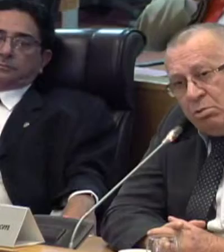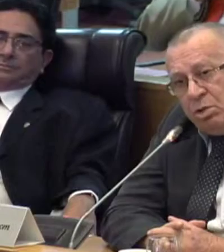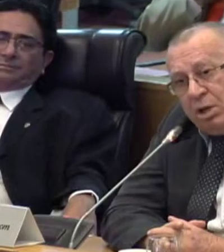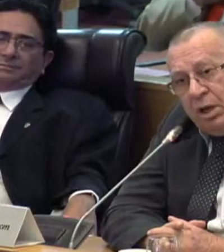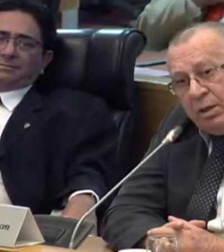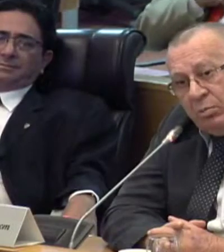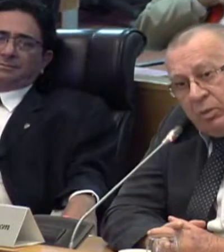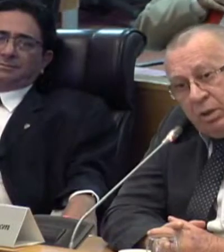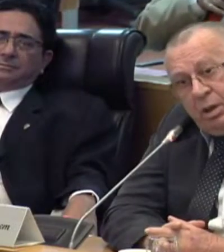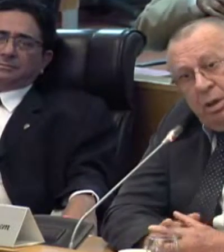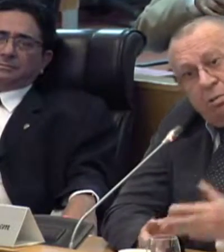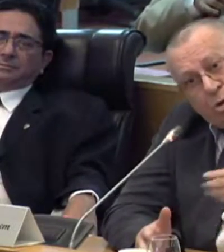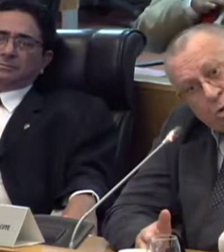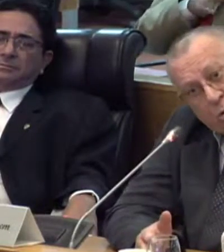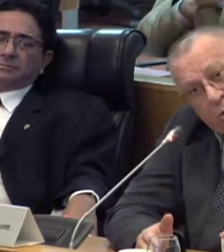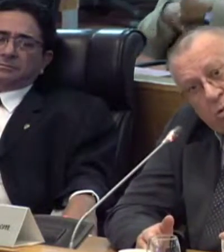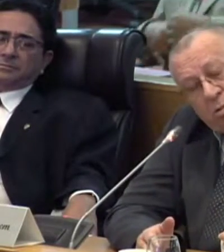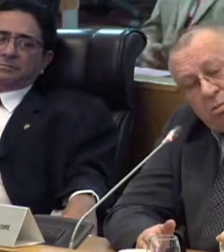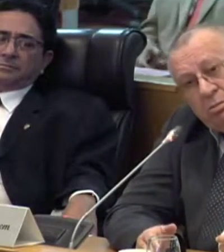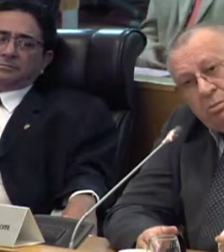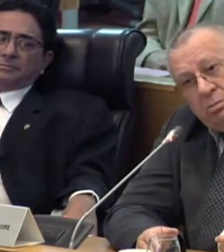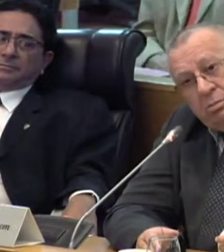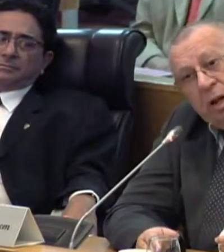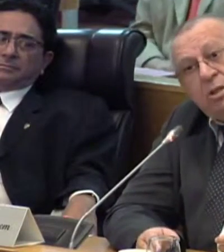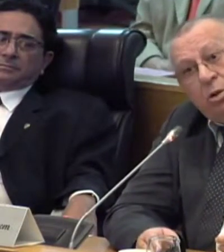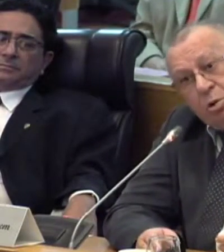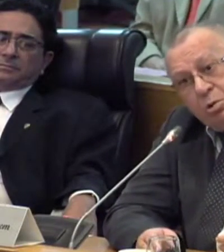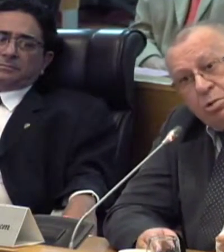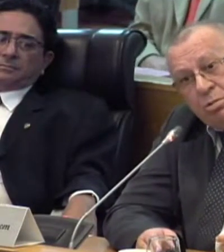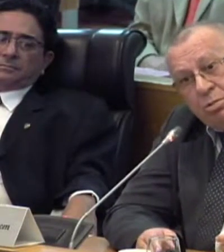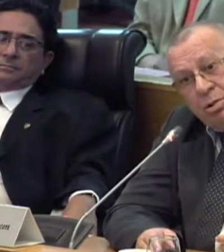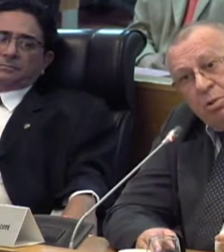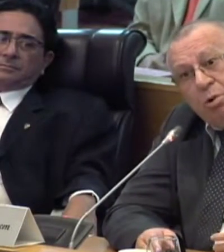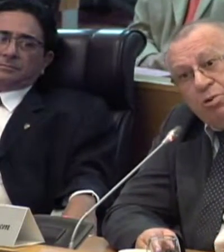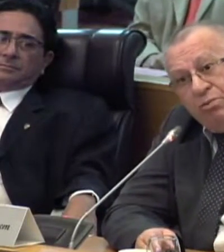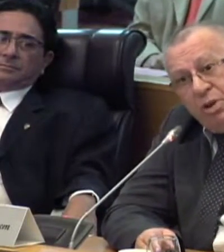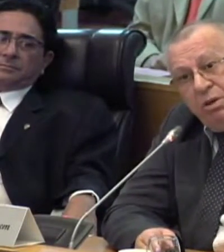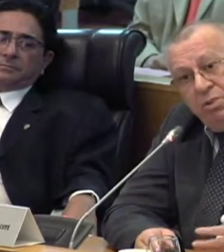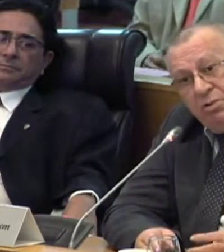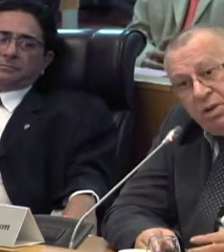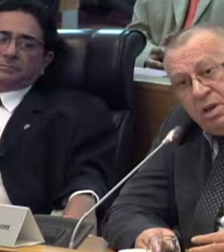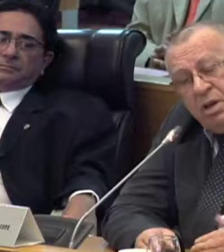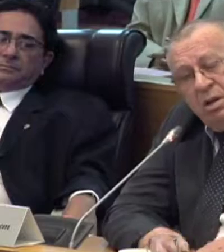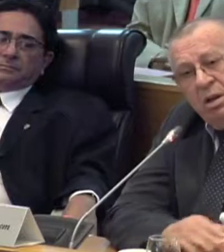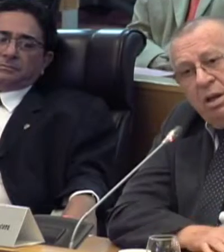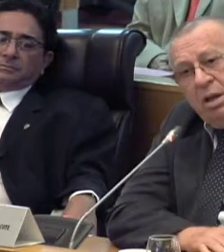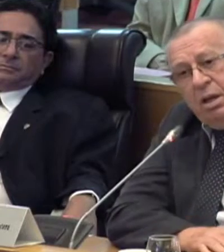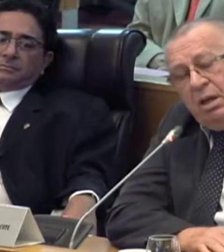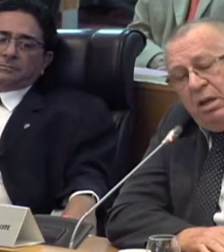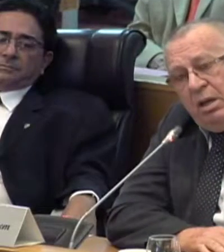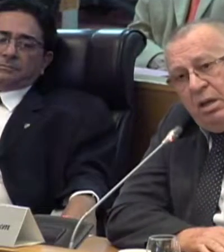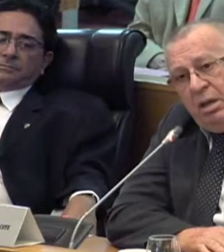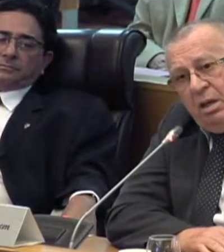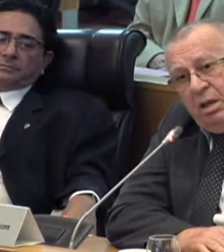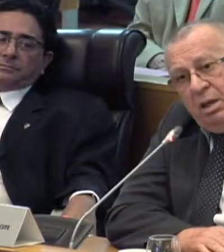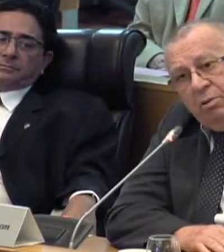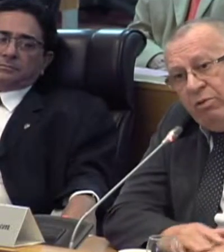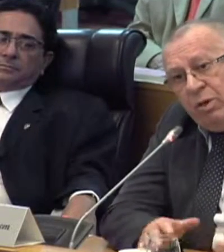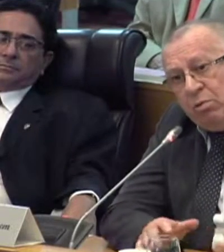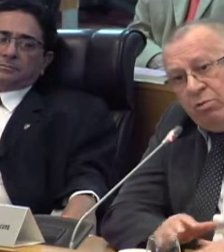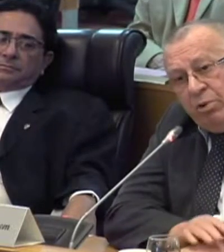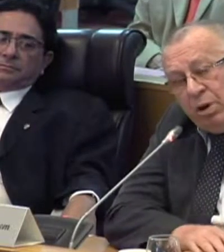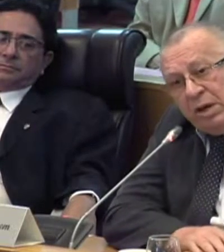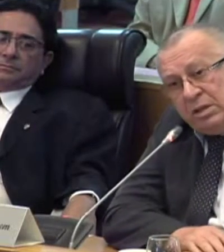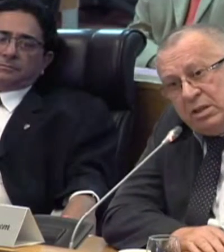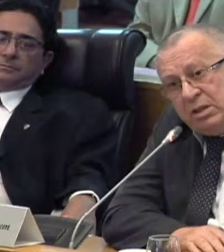porque, de um certo... Eu que sou mais idoso, vivi, tenho